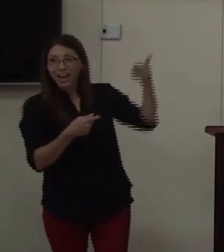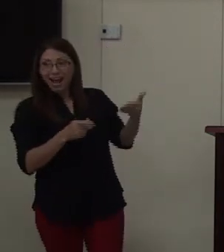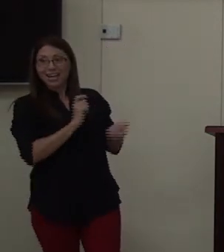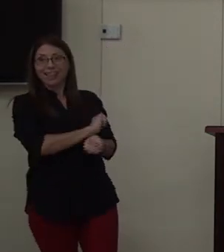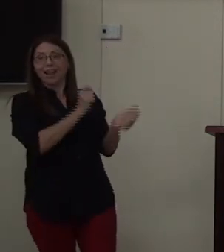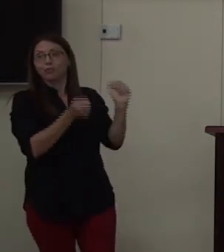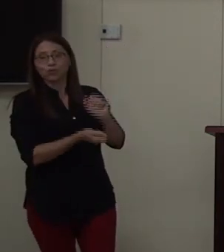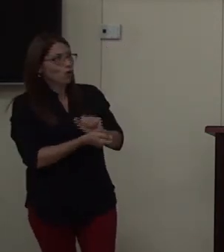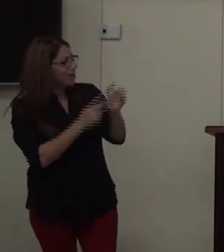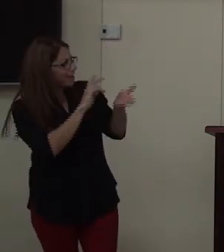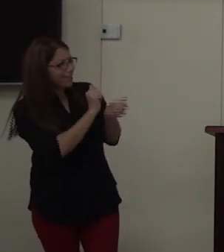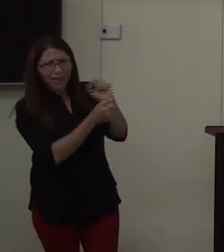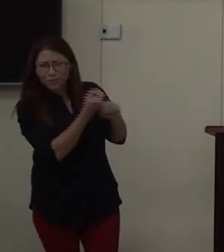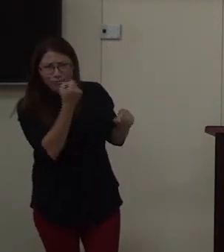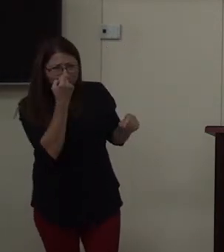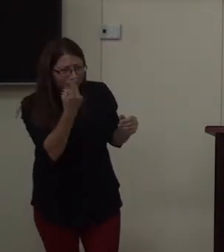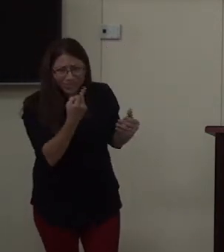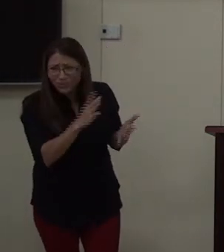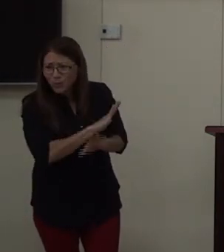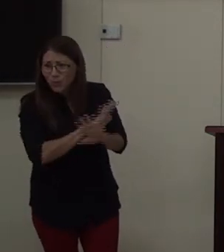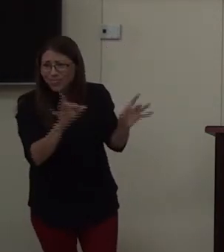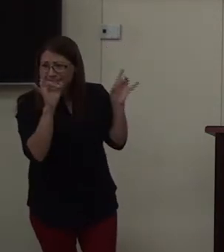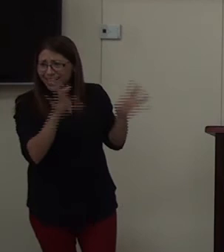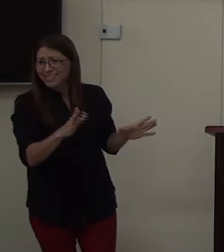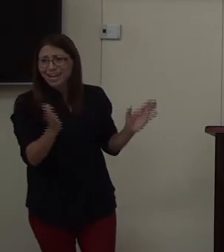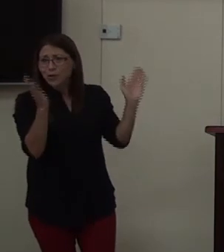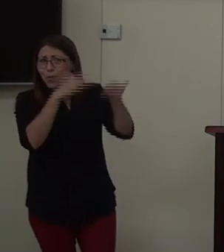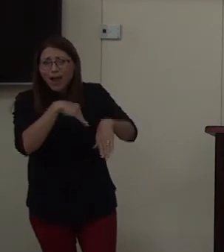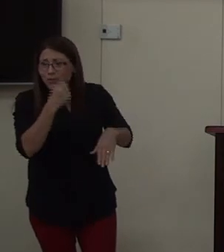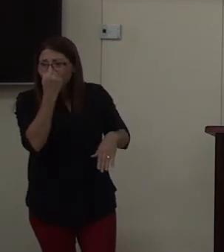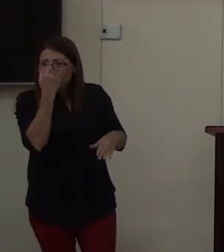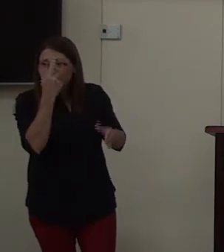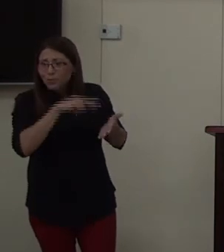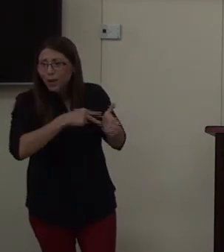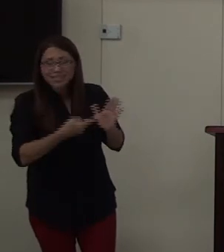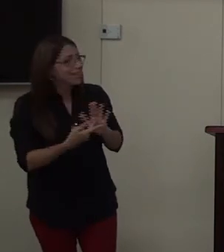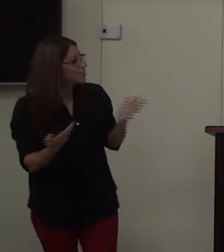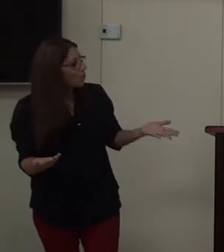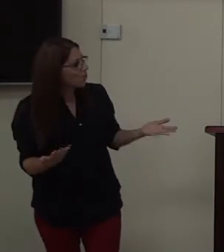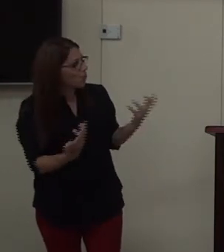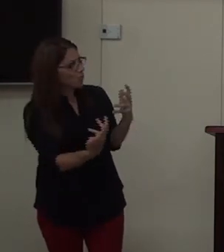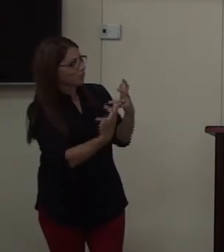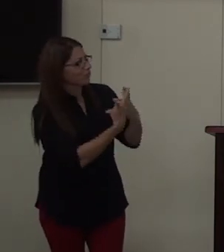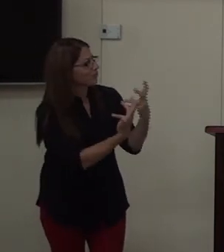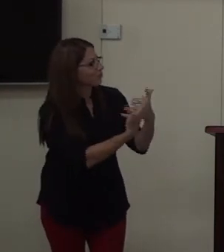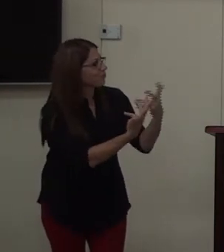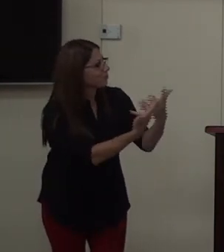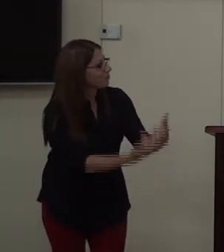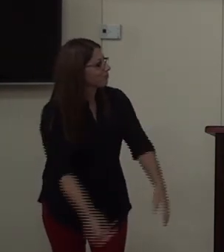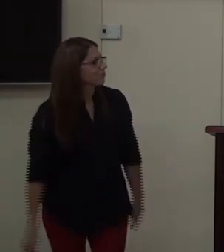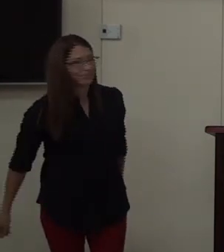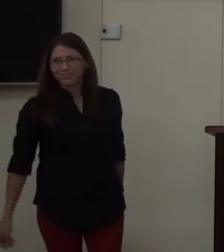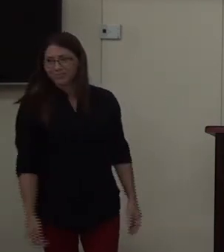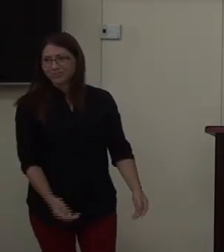son un desastre, ¿verdad? No hay aquí una conceptualización, ¿verdad? Sobre a qué correspondería esto, ¿verdad? En